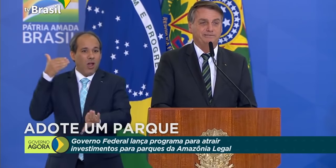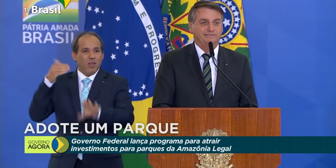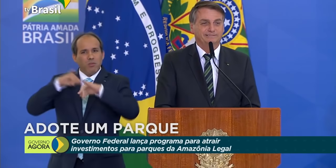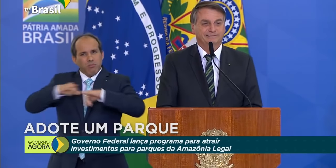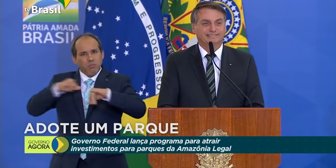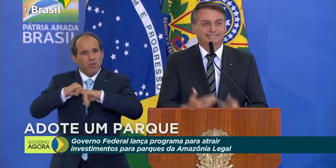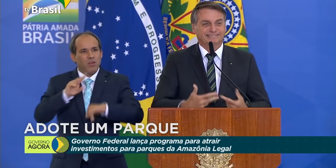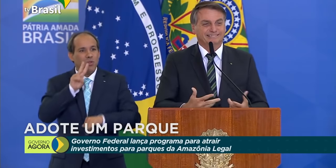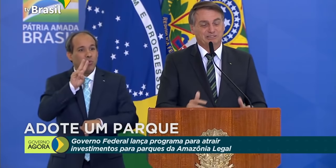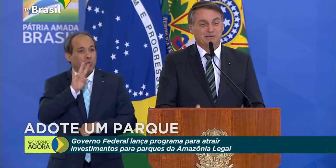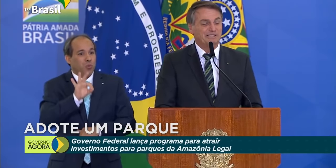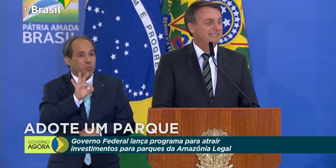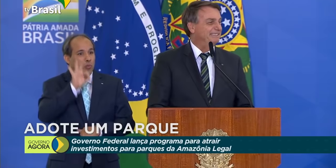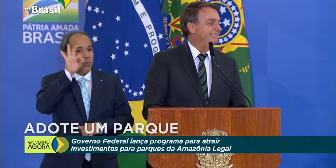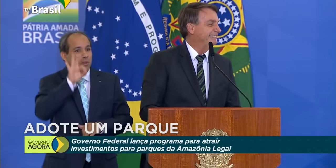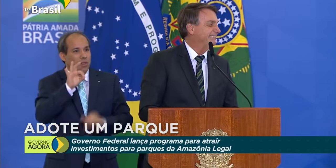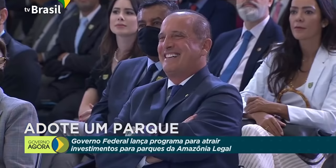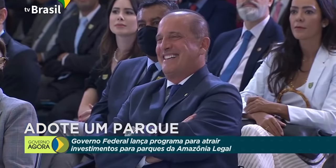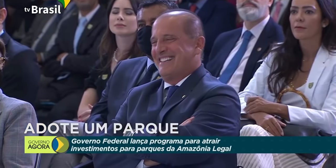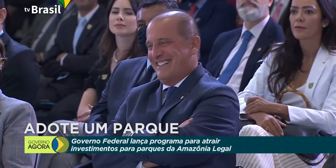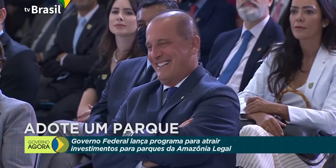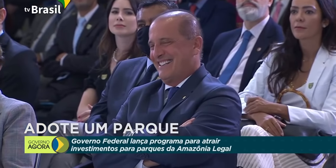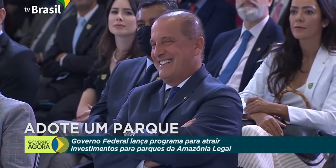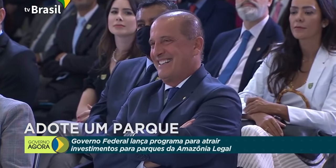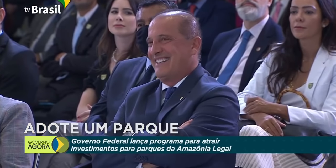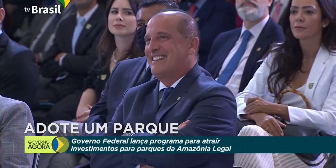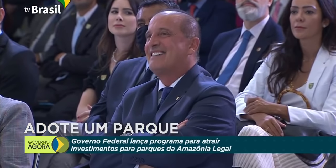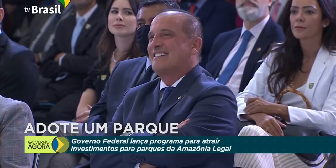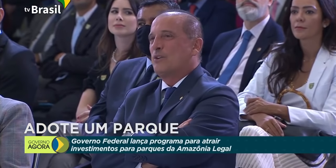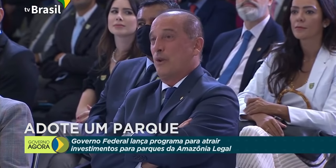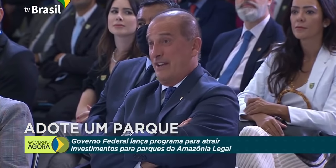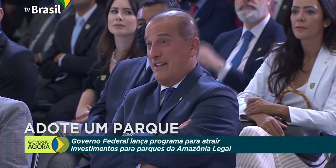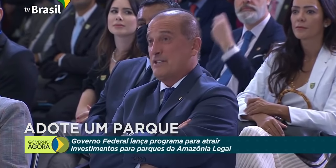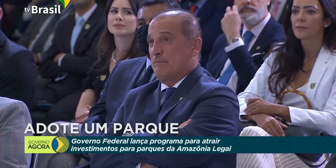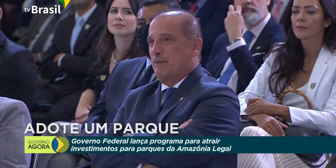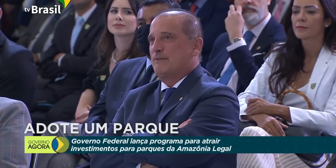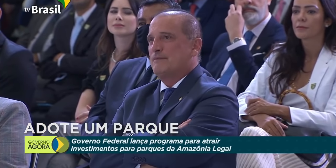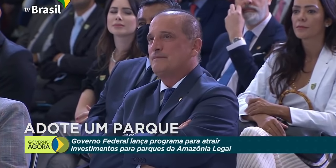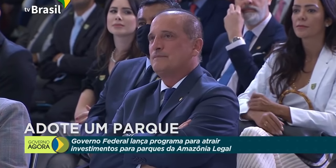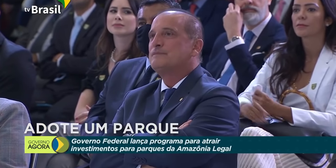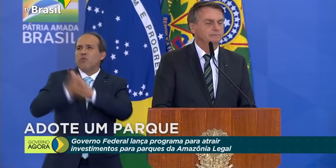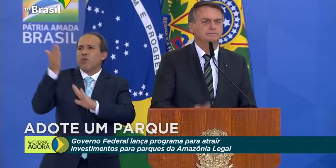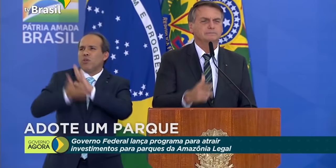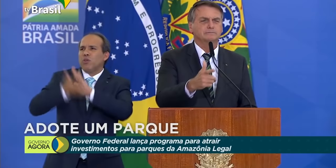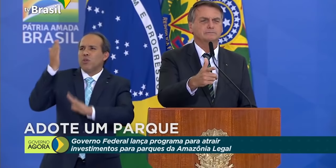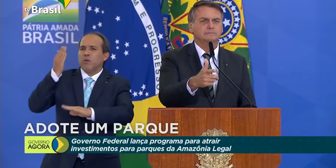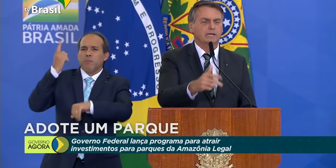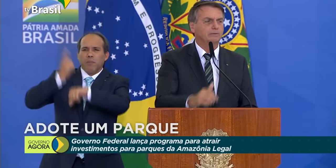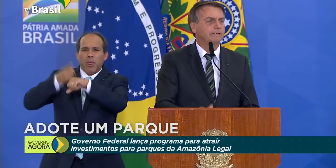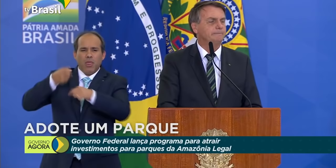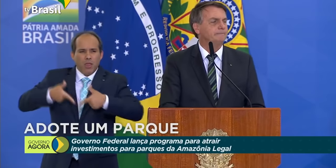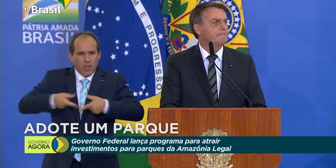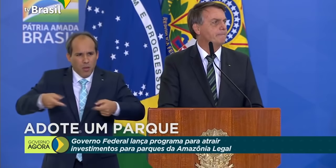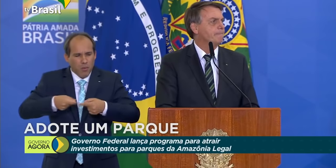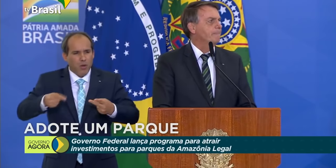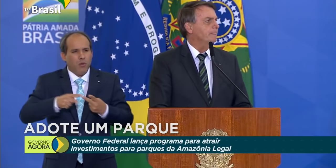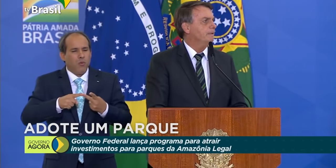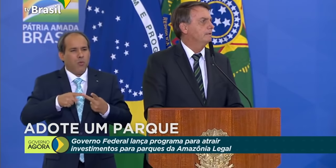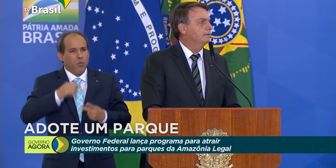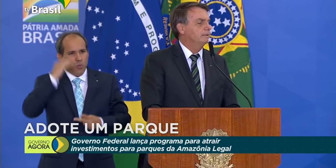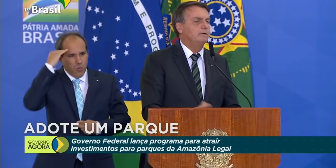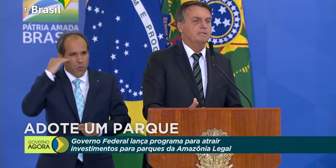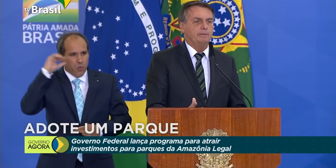tempo do torpor centro de pesquisa não tivermos a no Japão na Coreia do Sul Taiwan